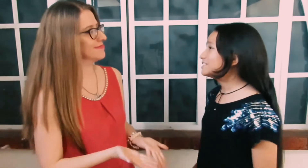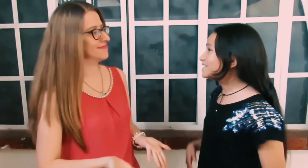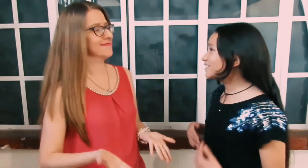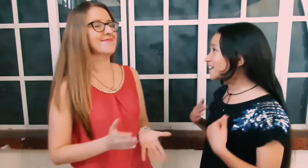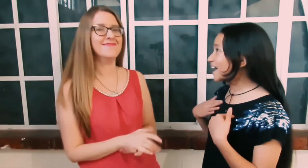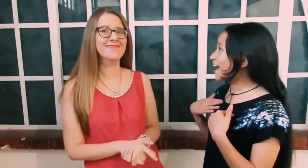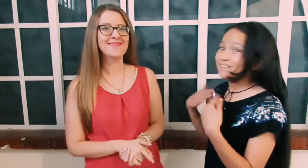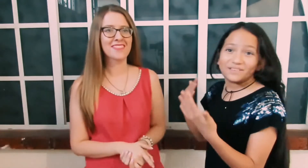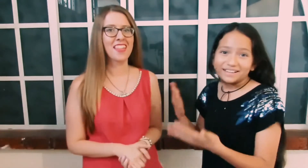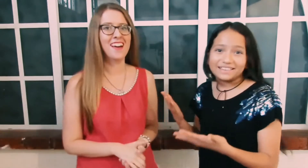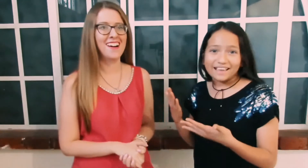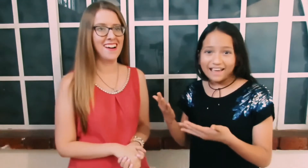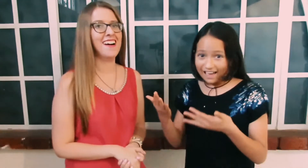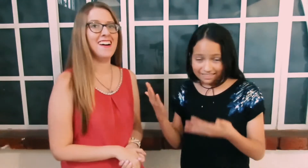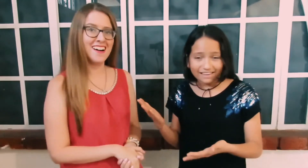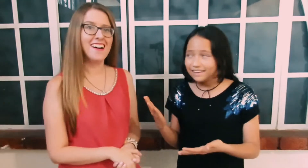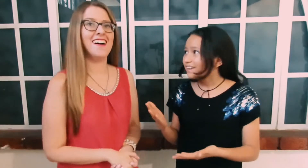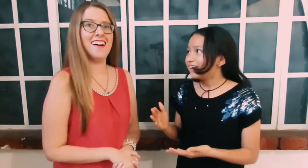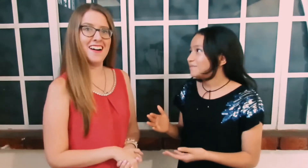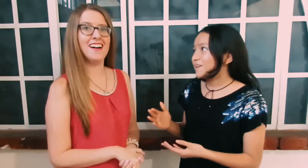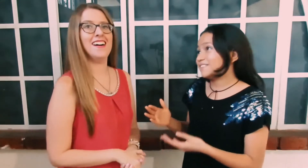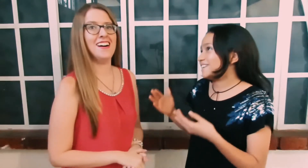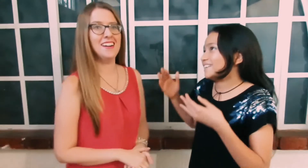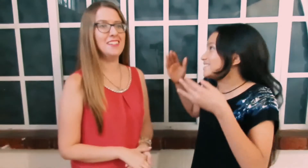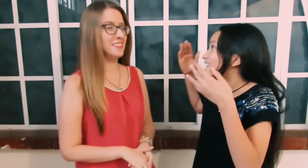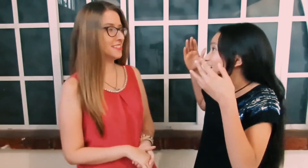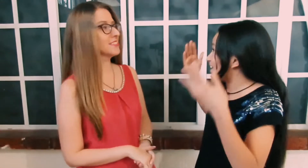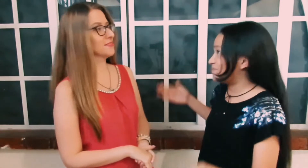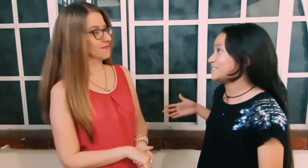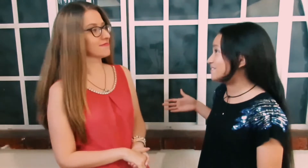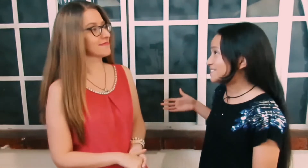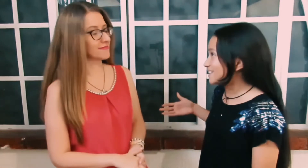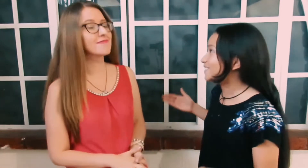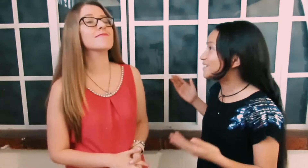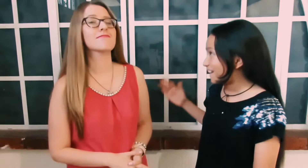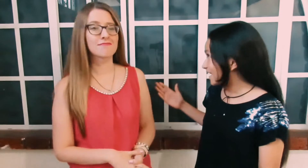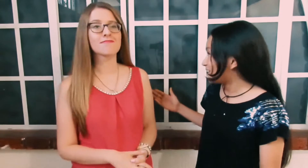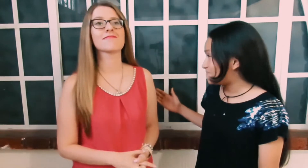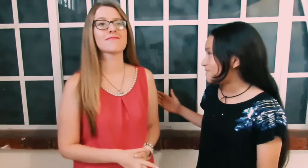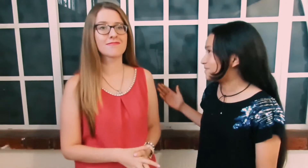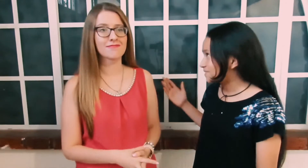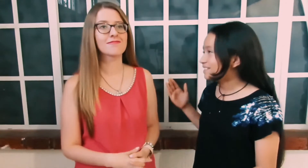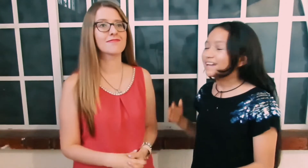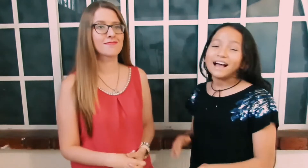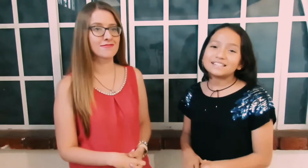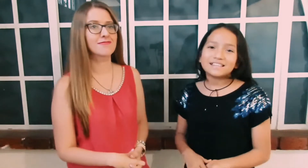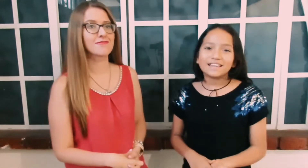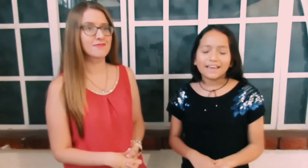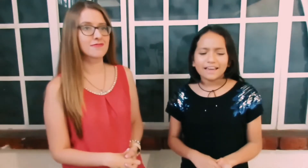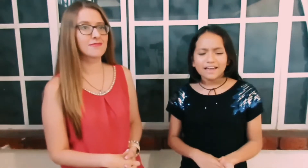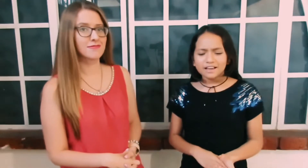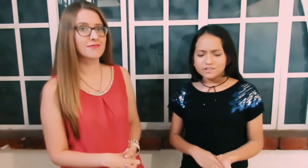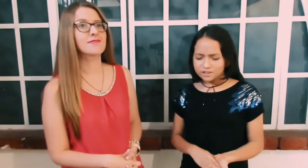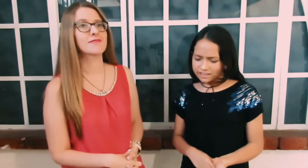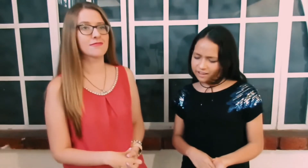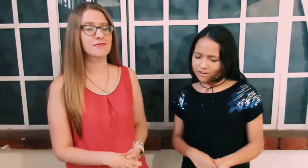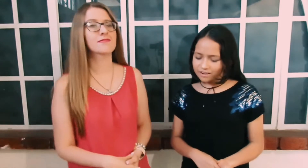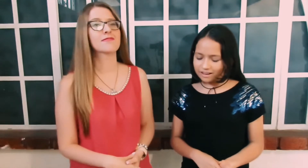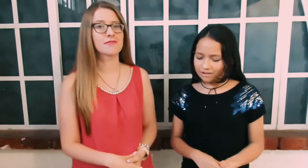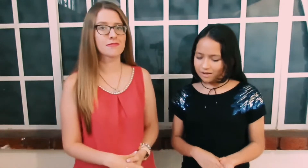siento que al verte aquí, pues es una gran motivación y un gran ejemplo. Así que yo digo que lo que